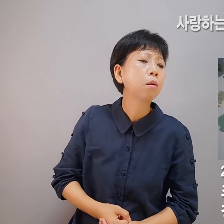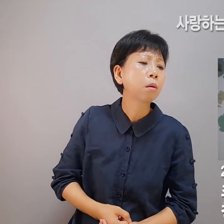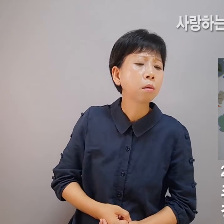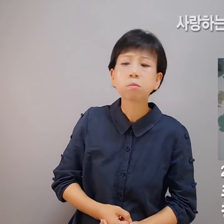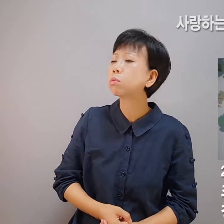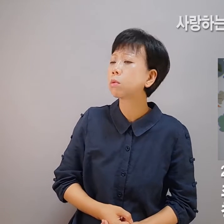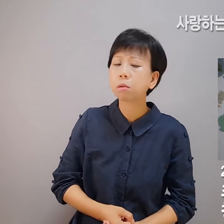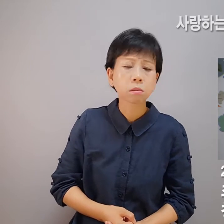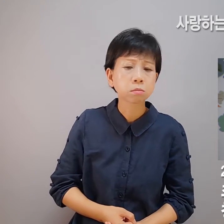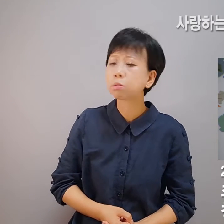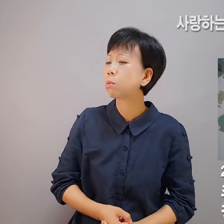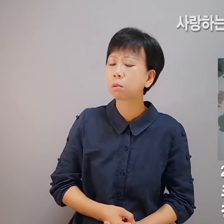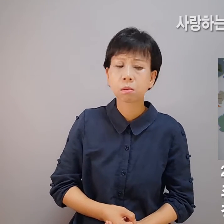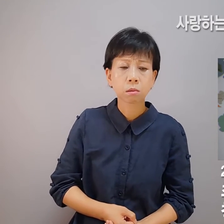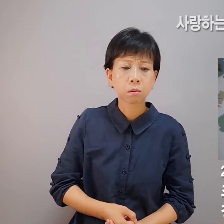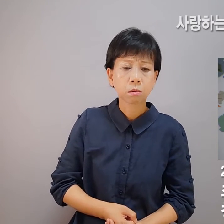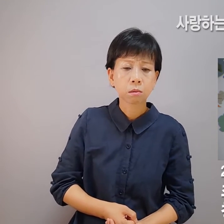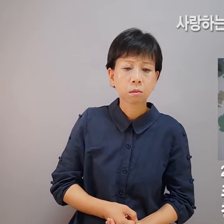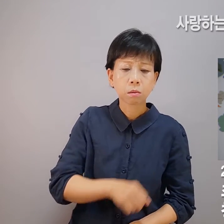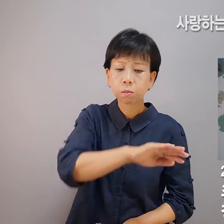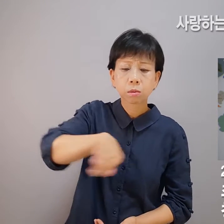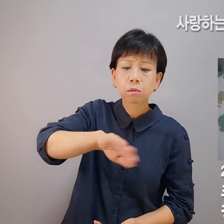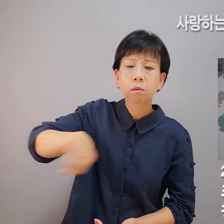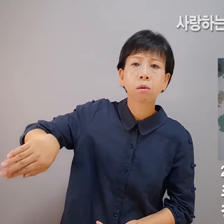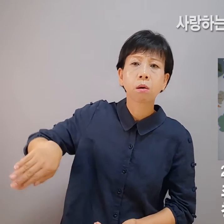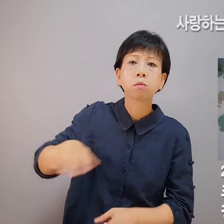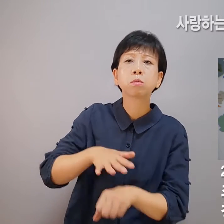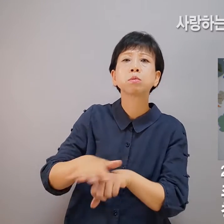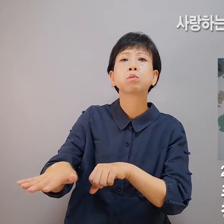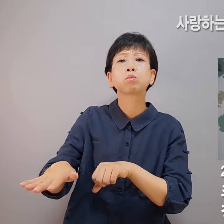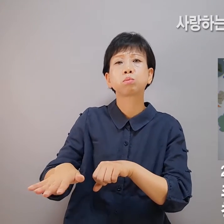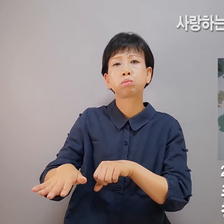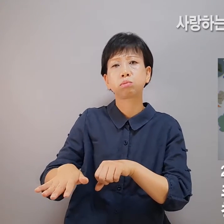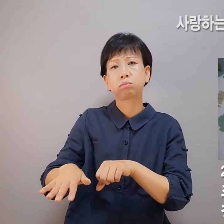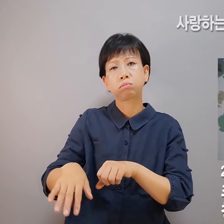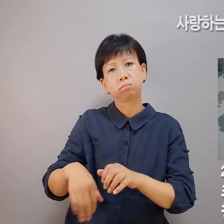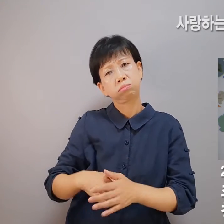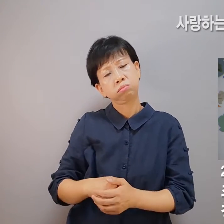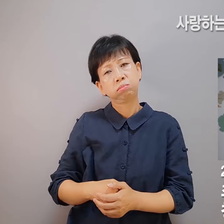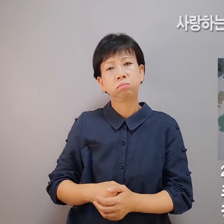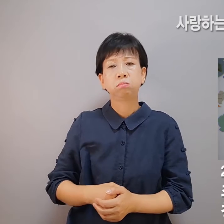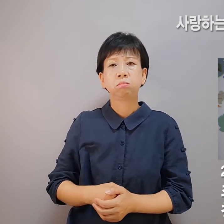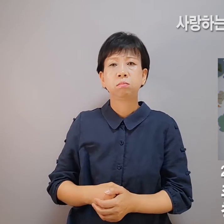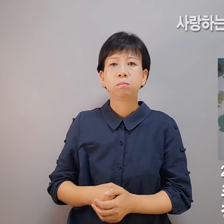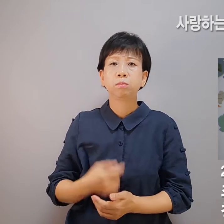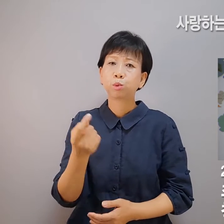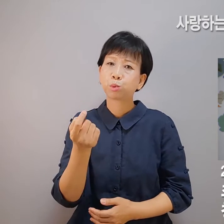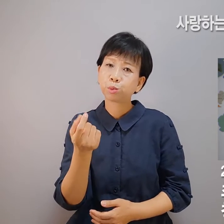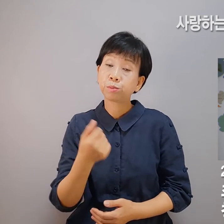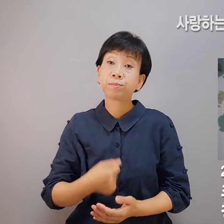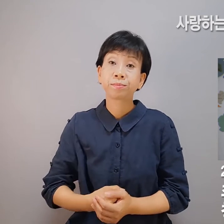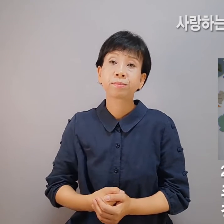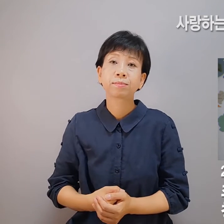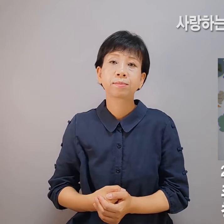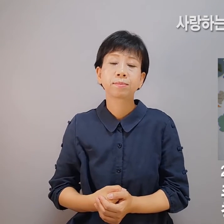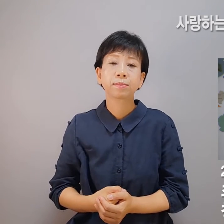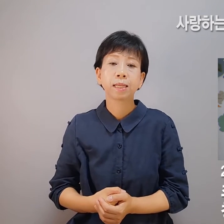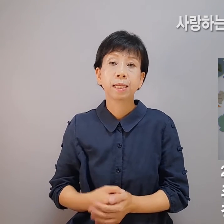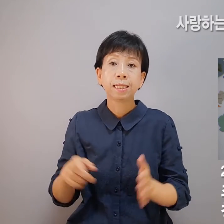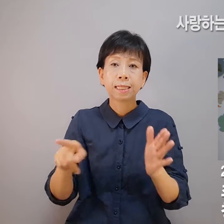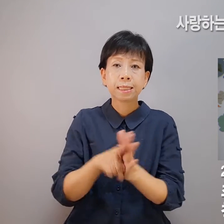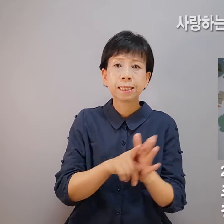말이거든요. 네, 이렇게. 네, 이 경우에 따라서는 이제 전통적인 교회